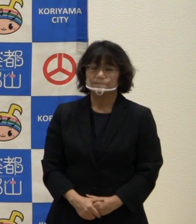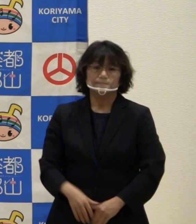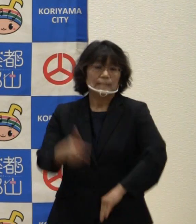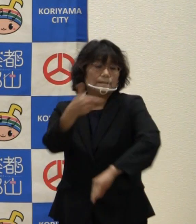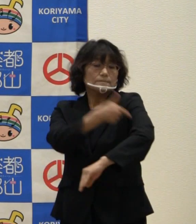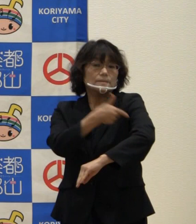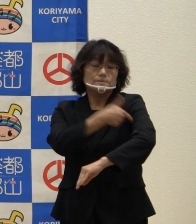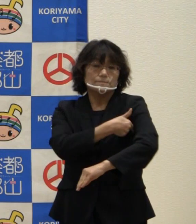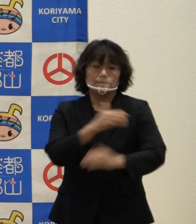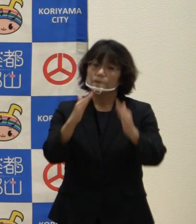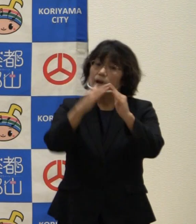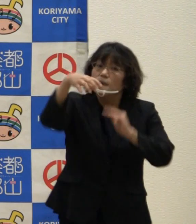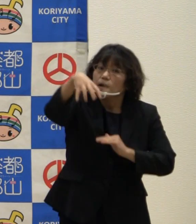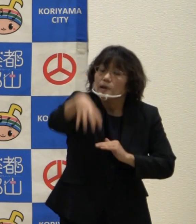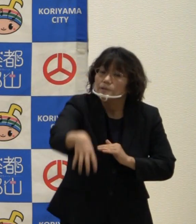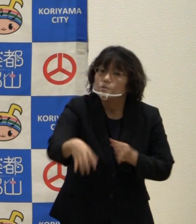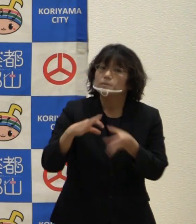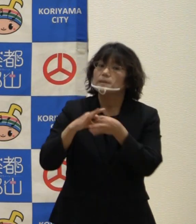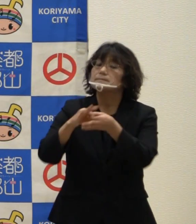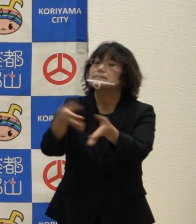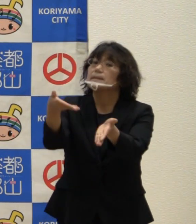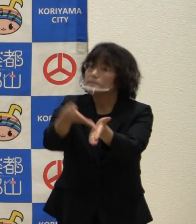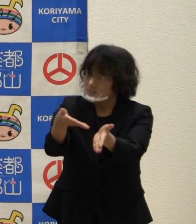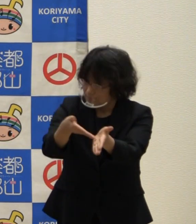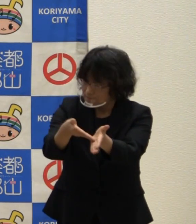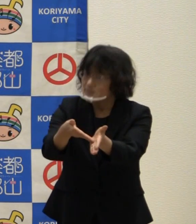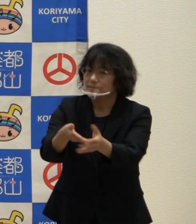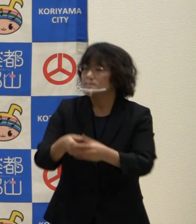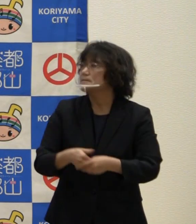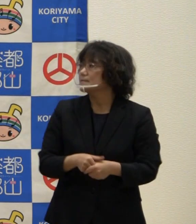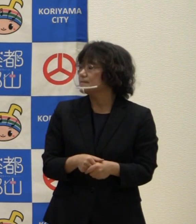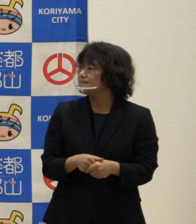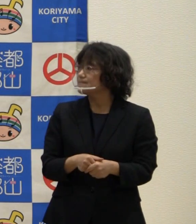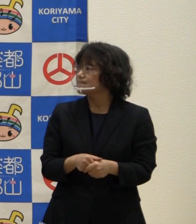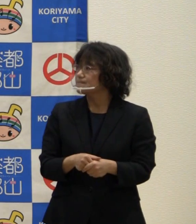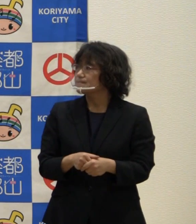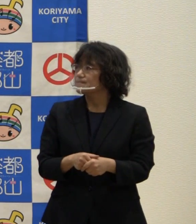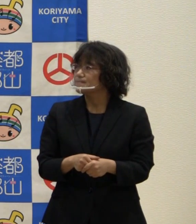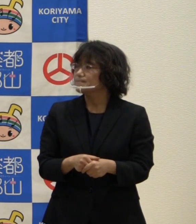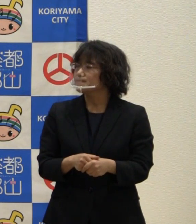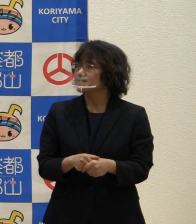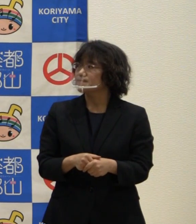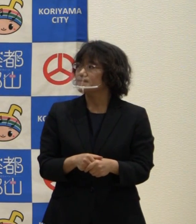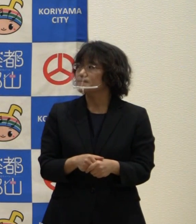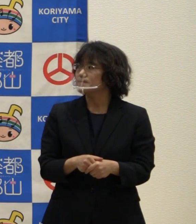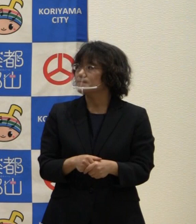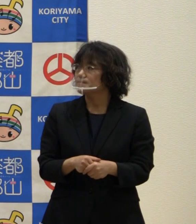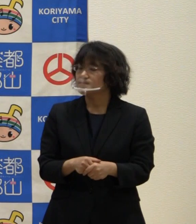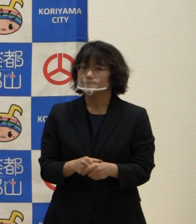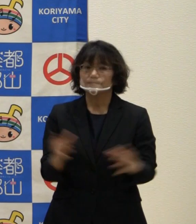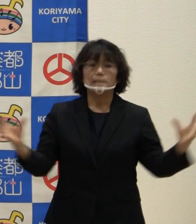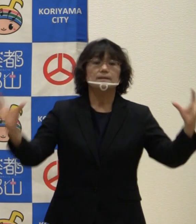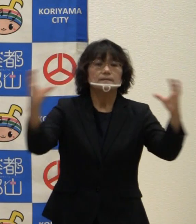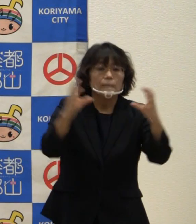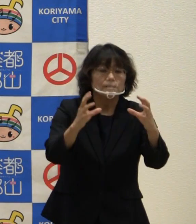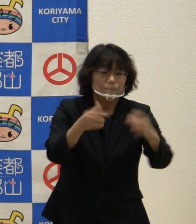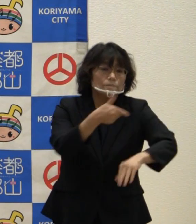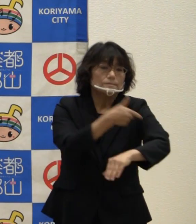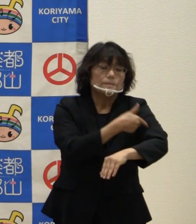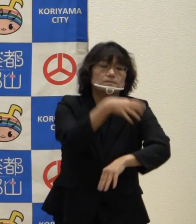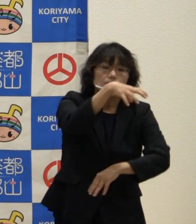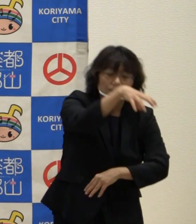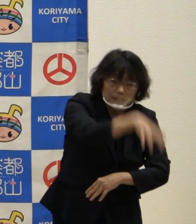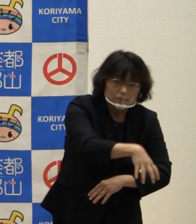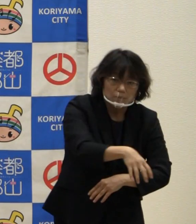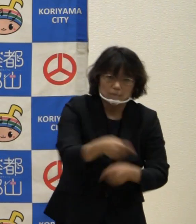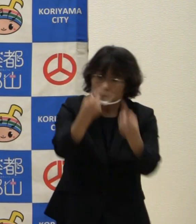場の方ですが、市長さんにも申し上げましたように、集団接種の会場、個別接種